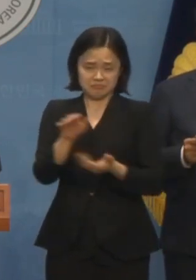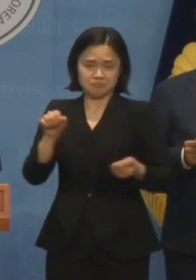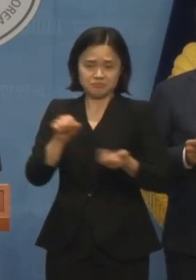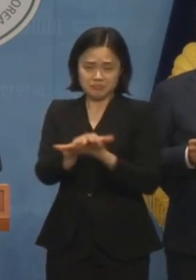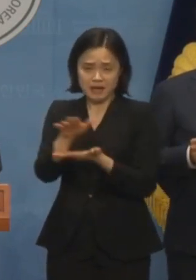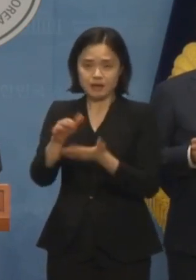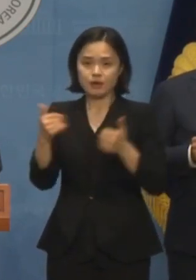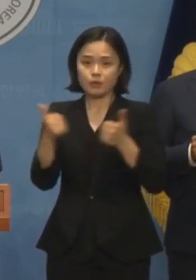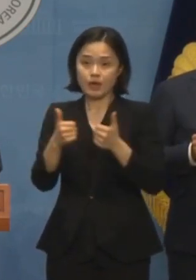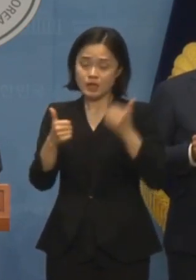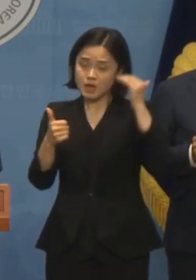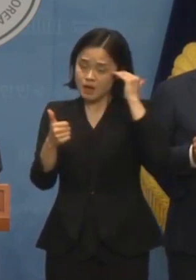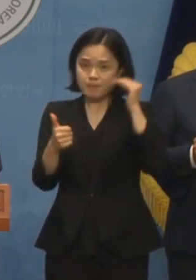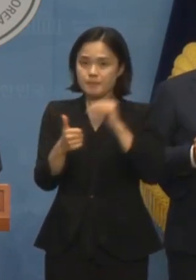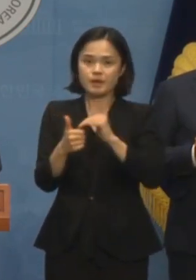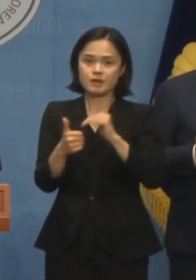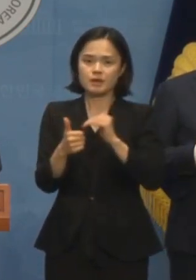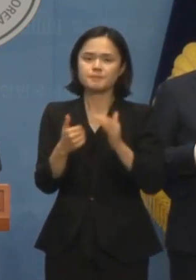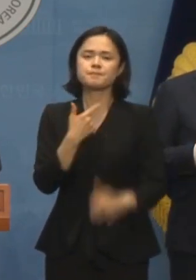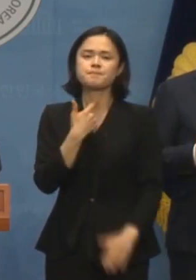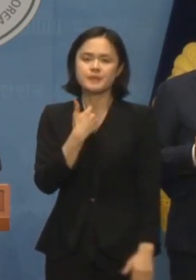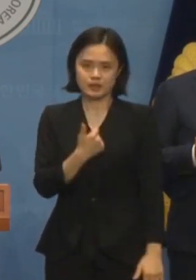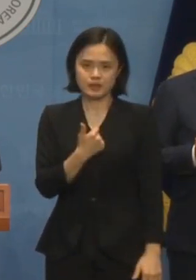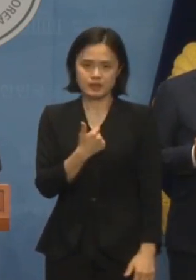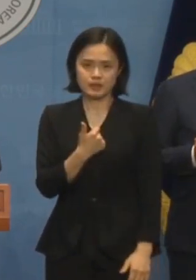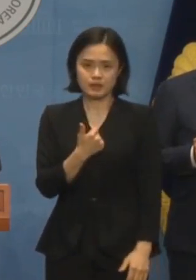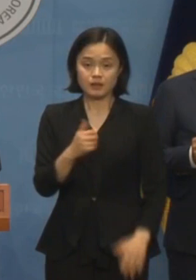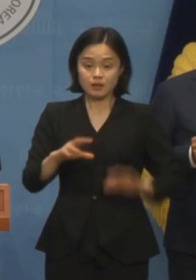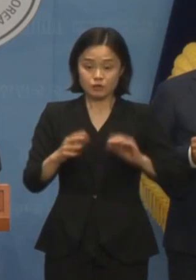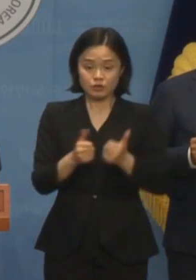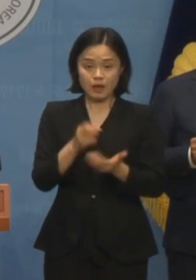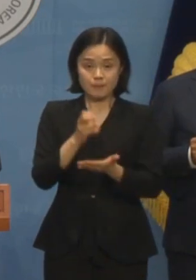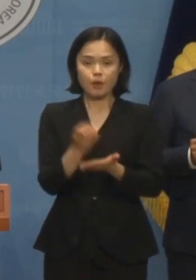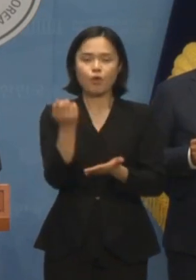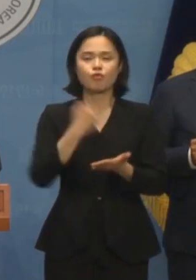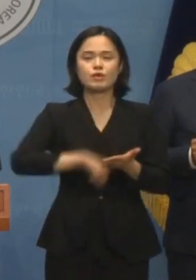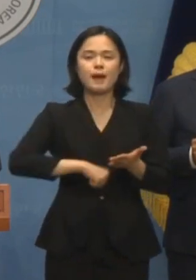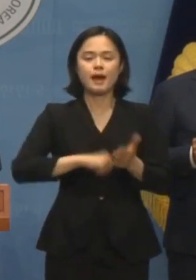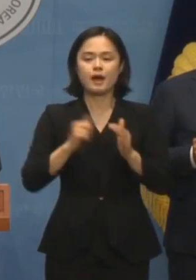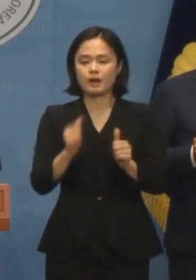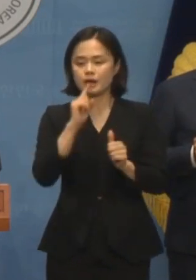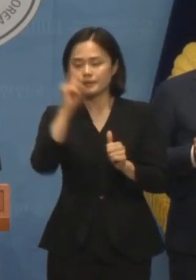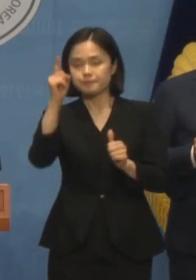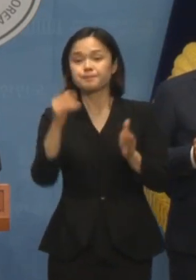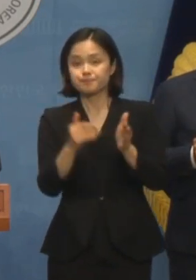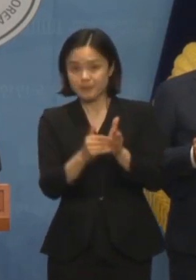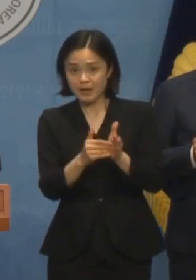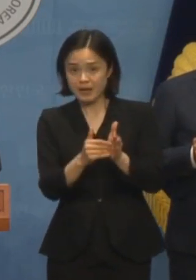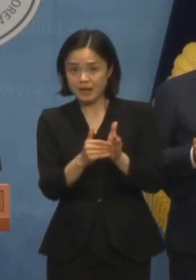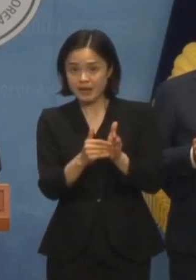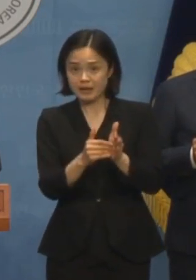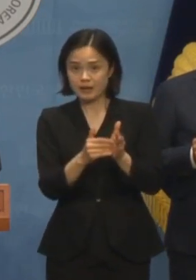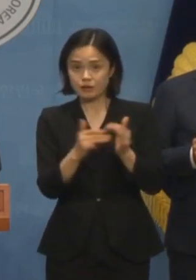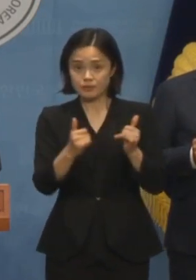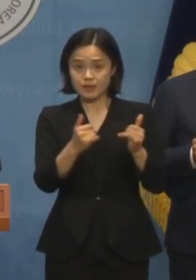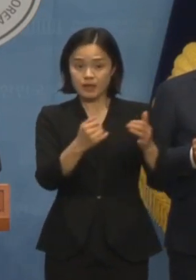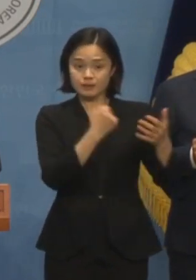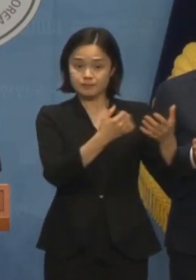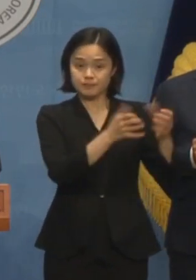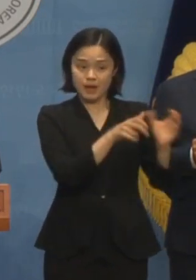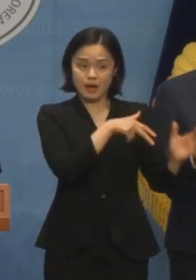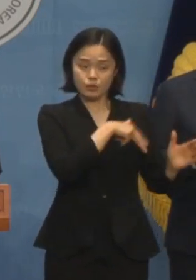가로막아 국회 선진화법 위반으로 기소되어 현재 국민의힘 의원